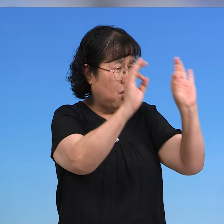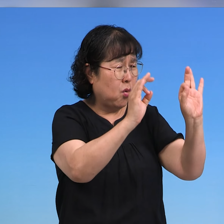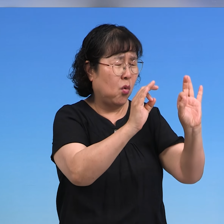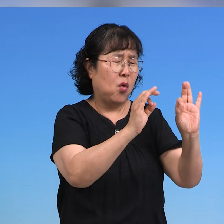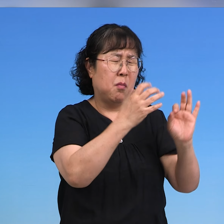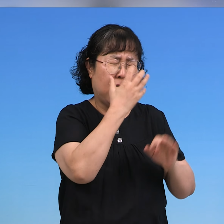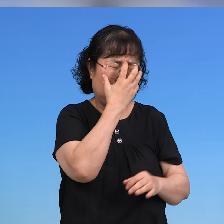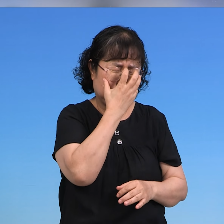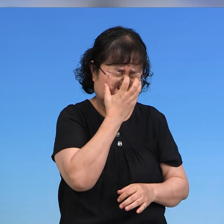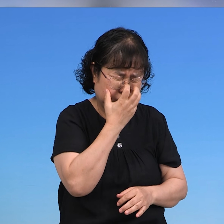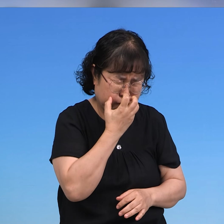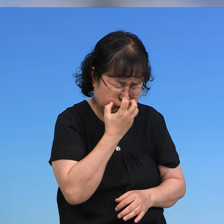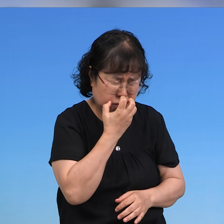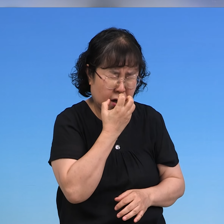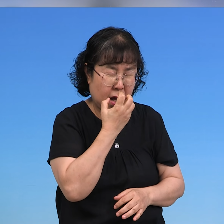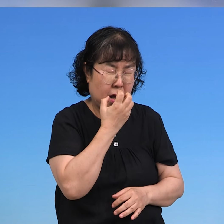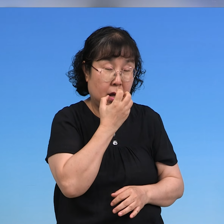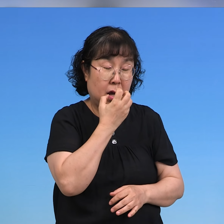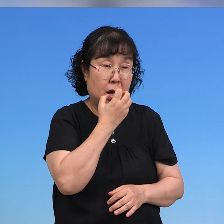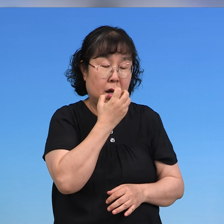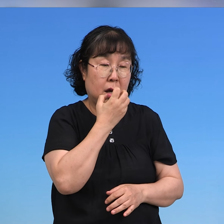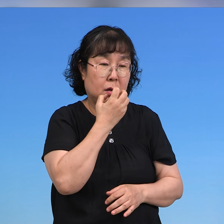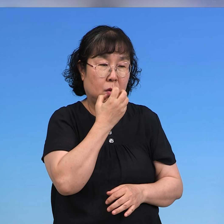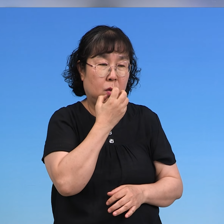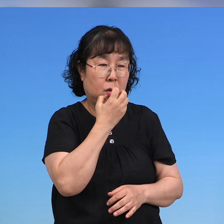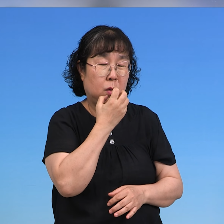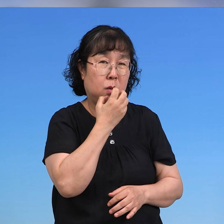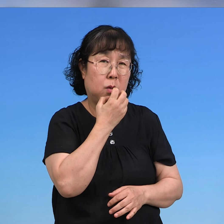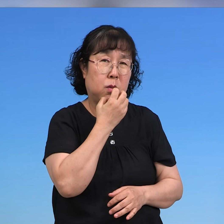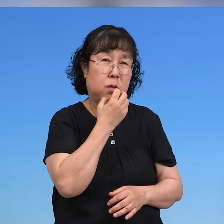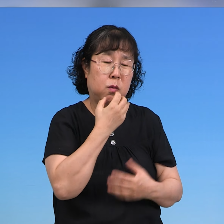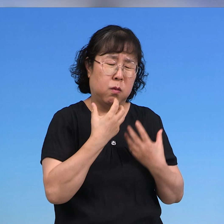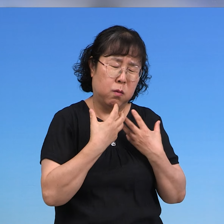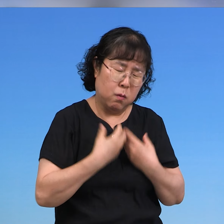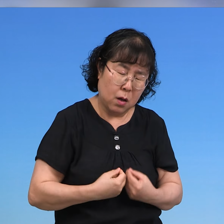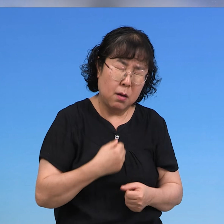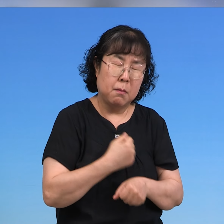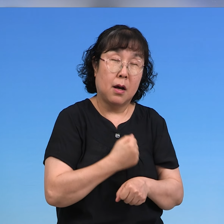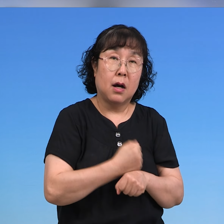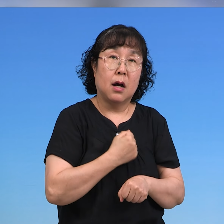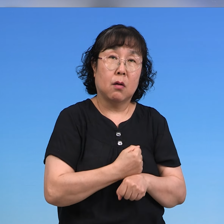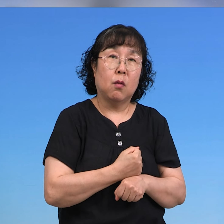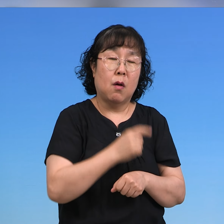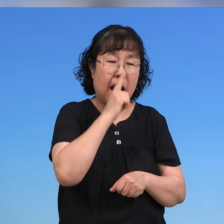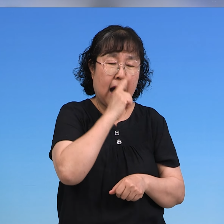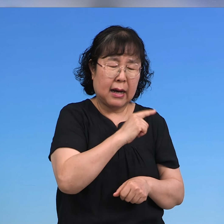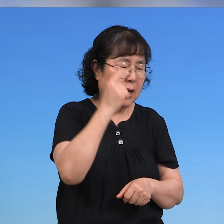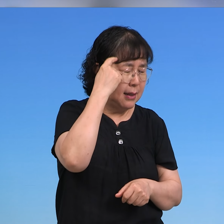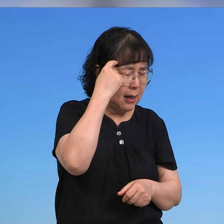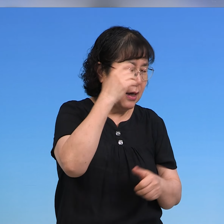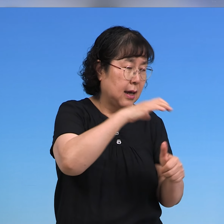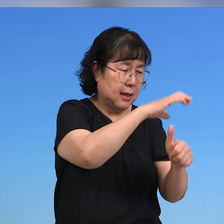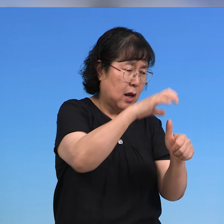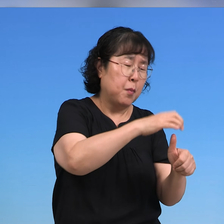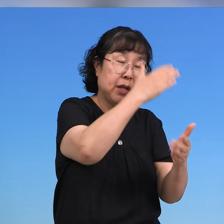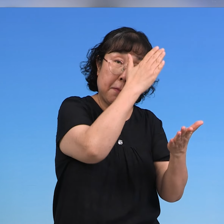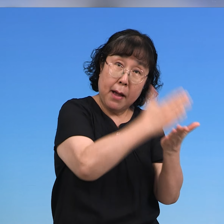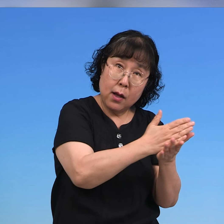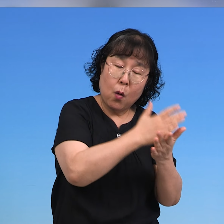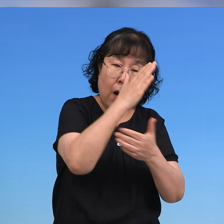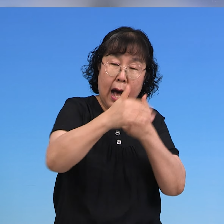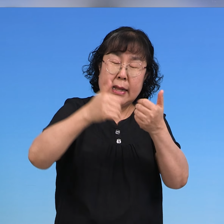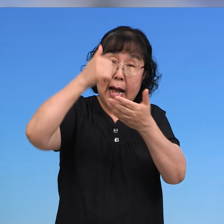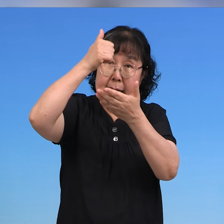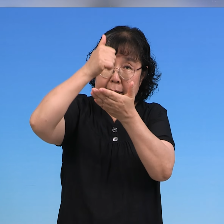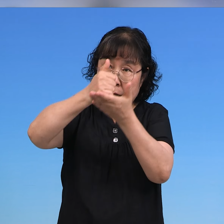우울하고 피곤하고 악한 상상력에 사로잡힌 인생이 아니라 하나님이 말씀하신 약속의 땅, 그 땅을 향해 시선을